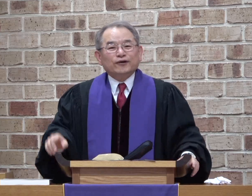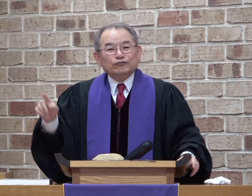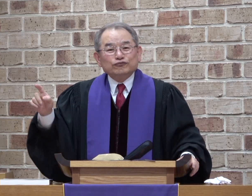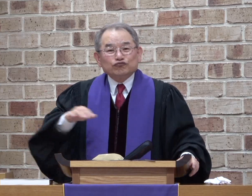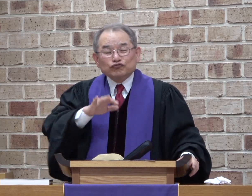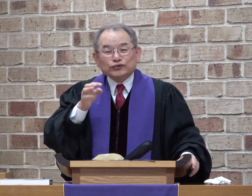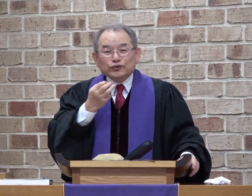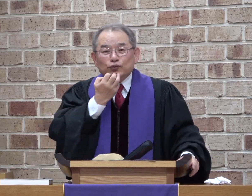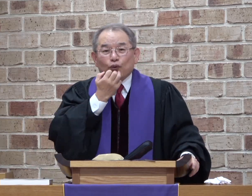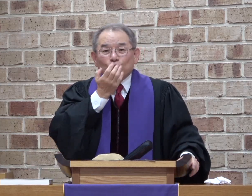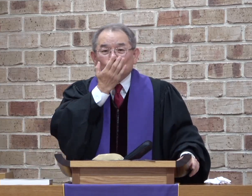우리 서울농아교회는